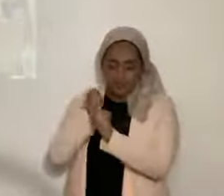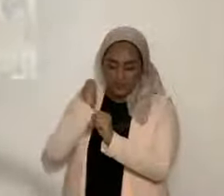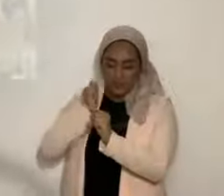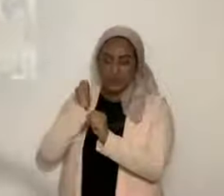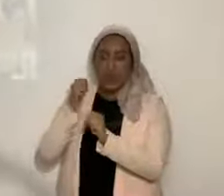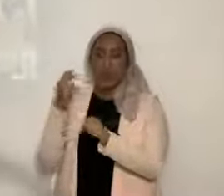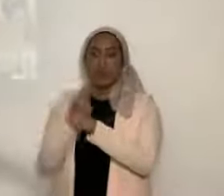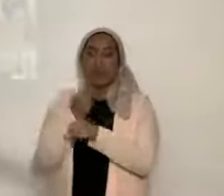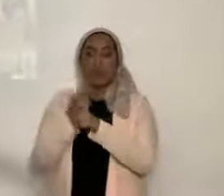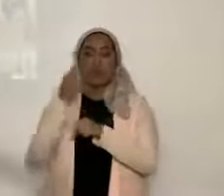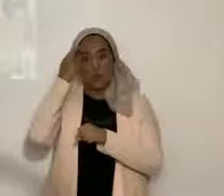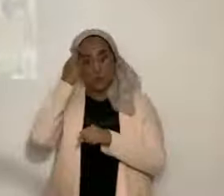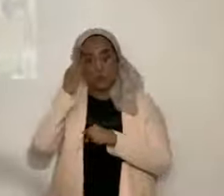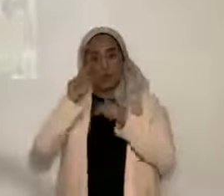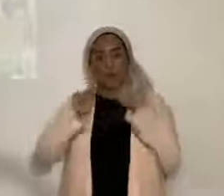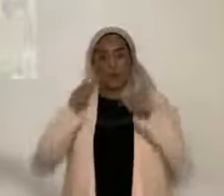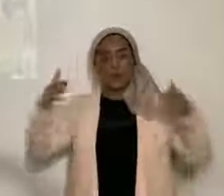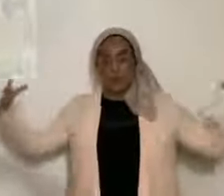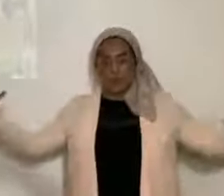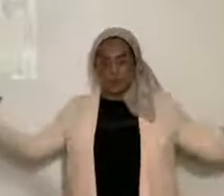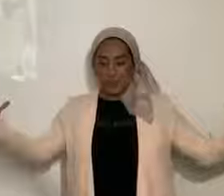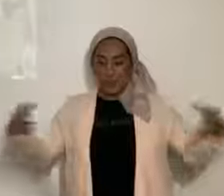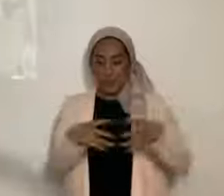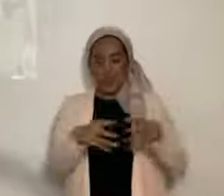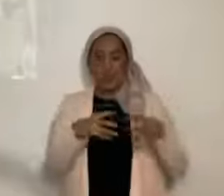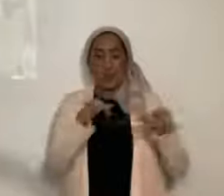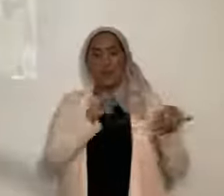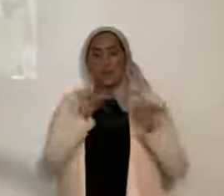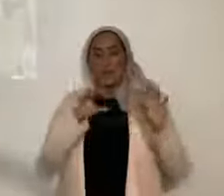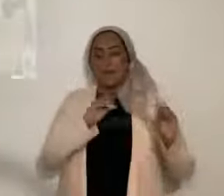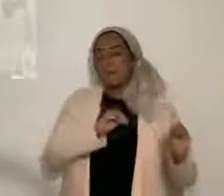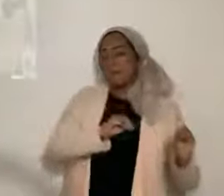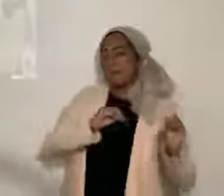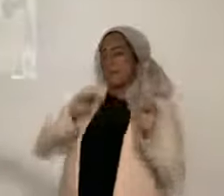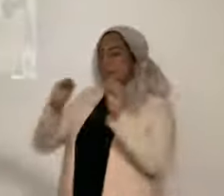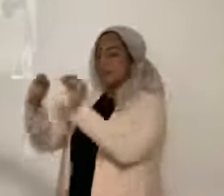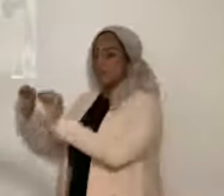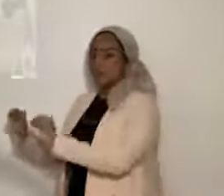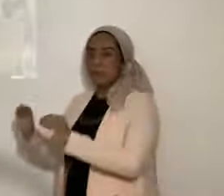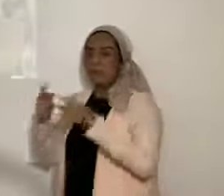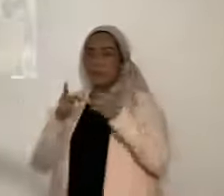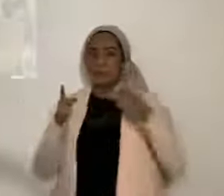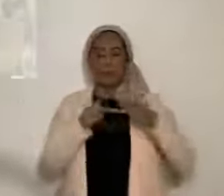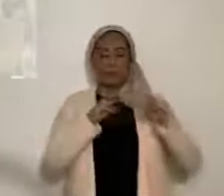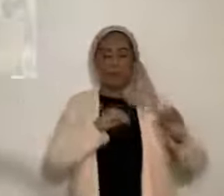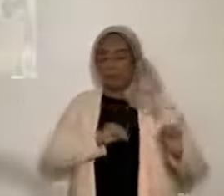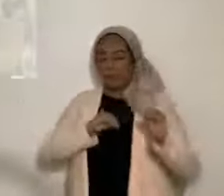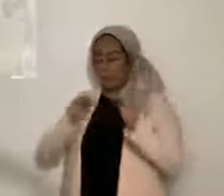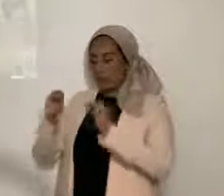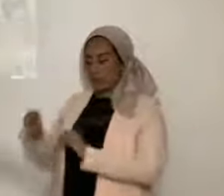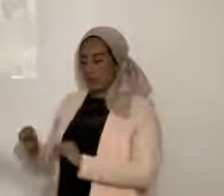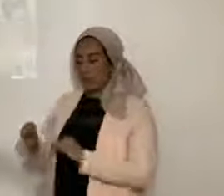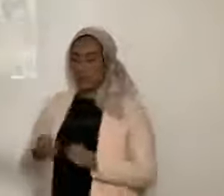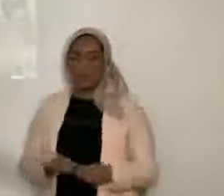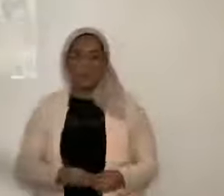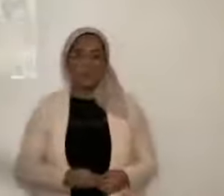servirán para convocar la congregación y para hacer mover los campamentos.